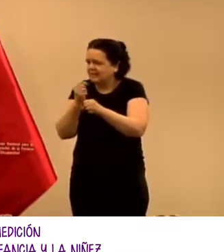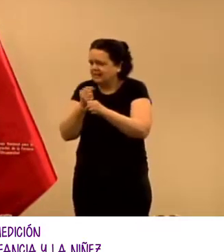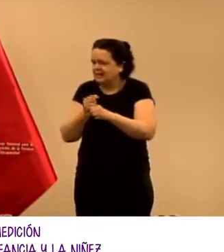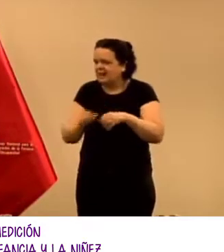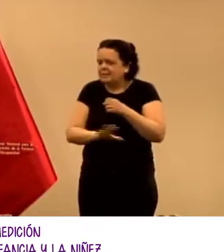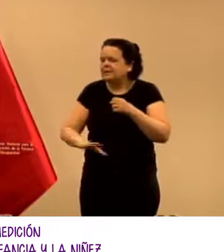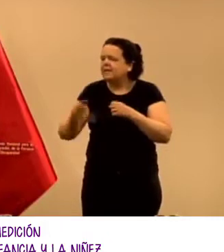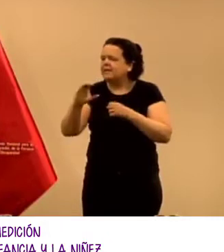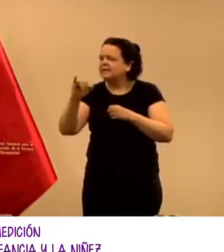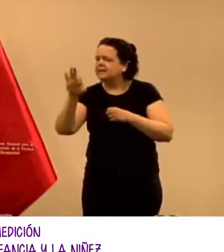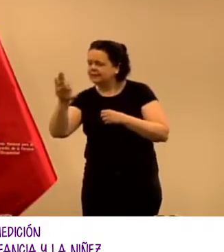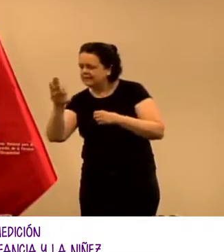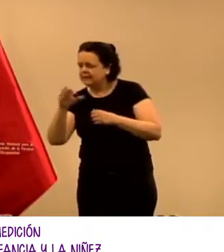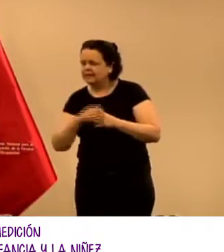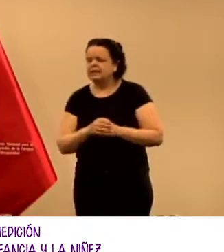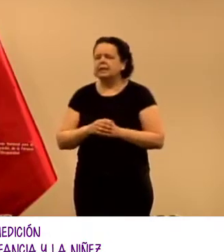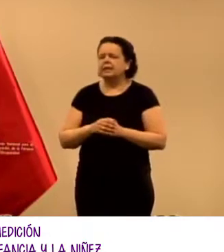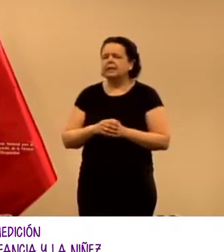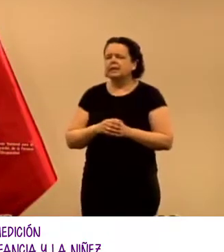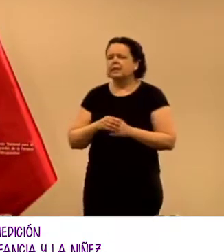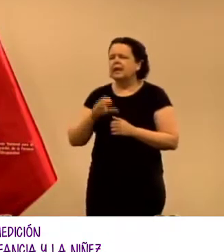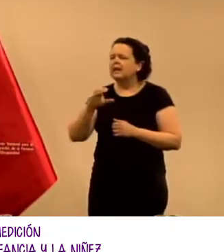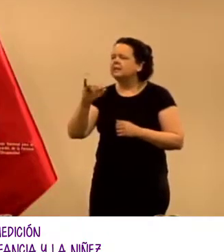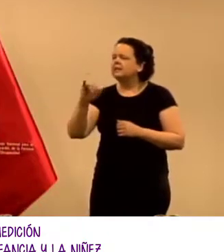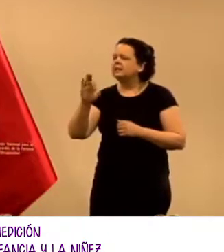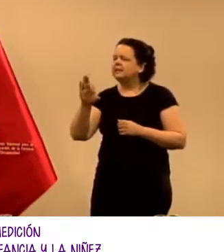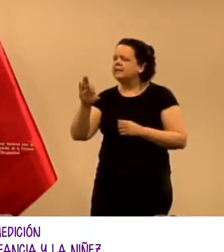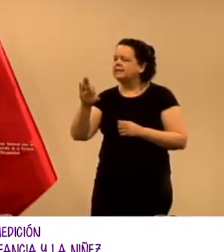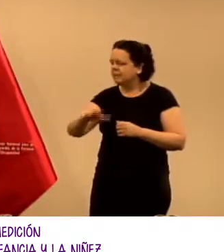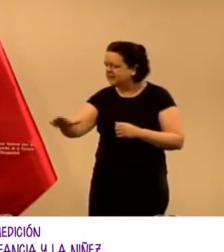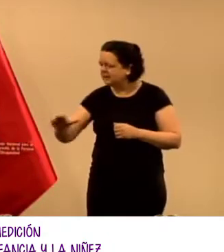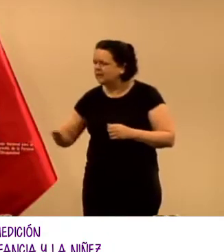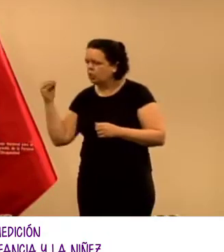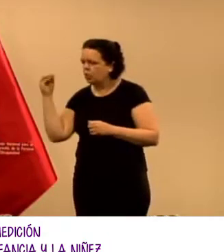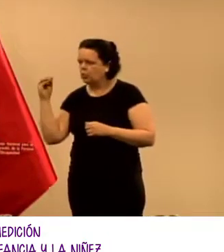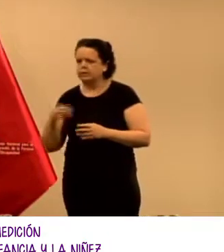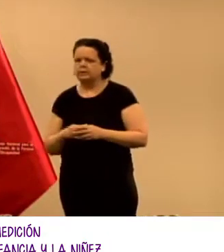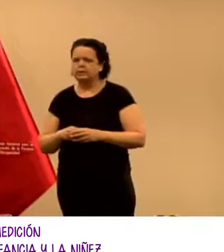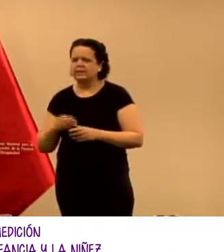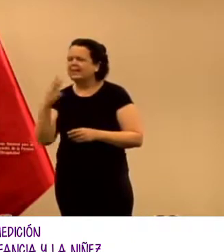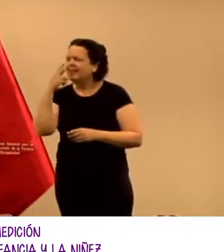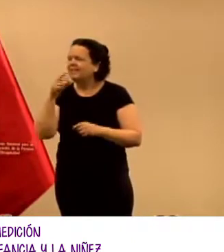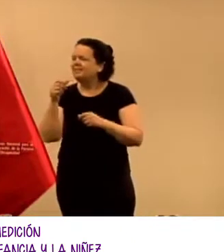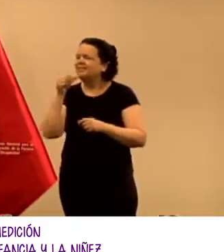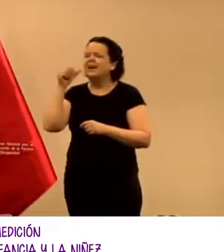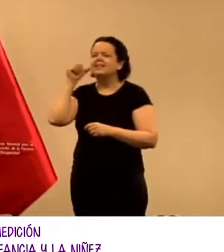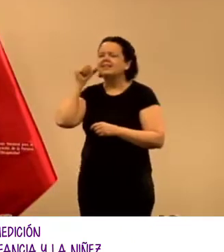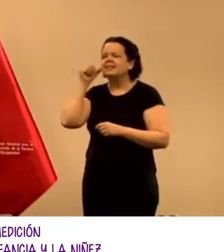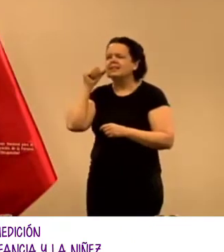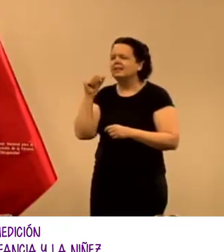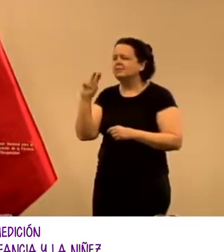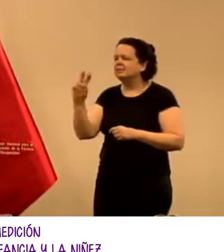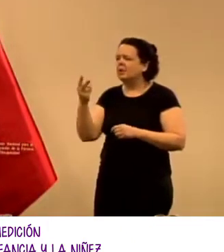basados en la CIF y sobre todo en la CIF para infancia y adolescencia, que vimos brevemente ayer en el transcurso